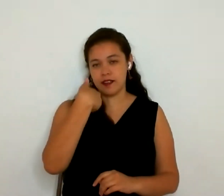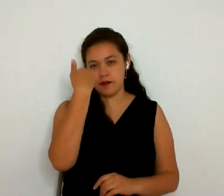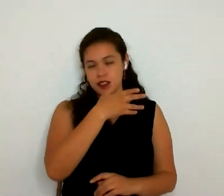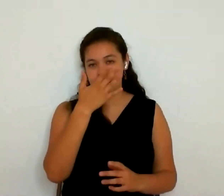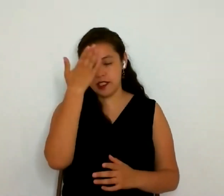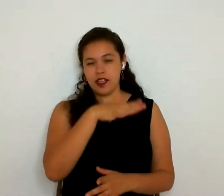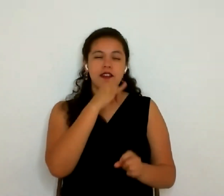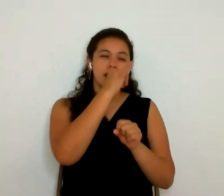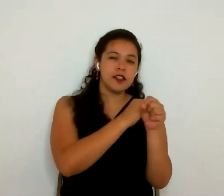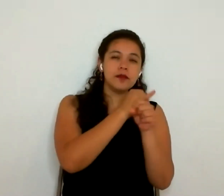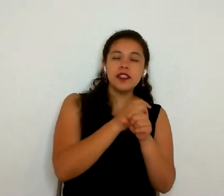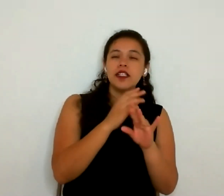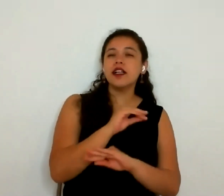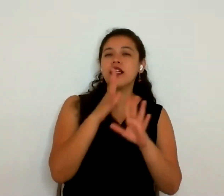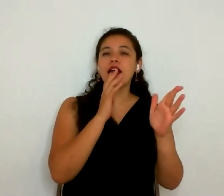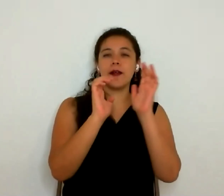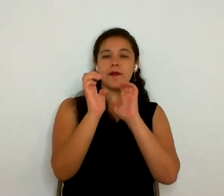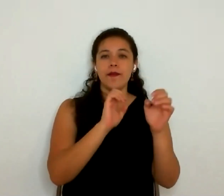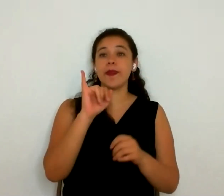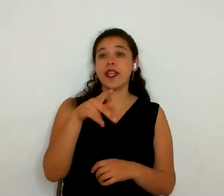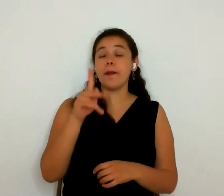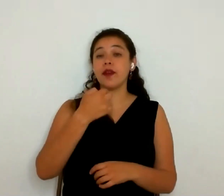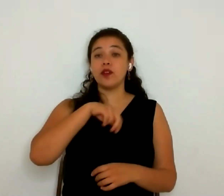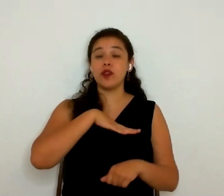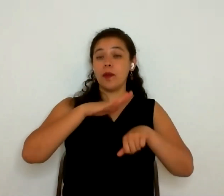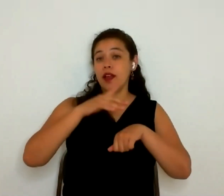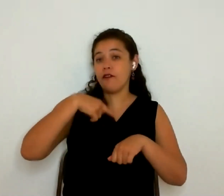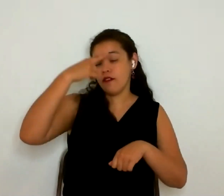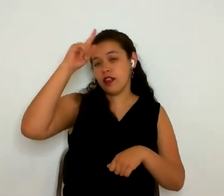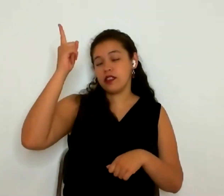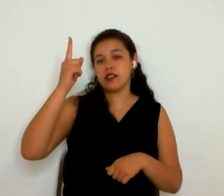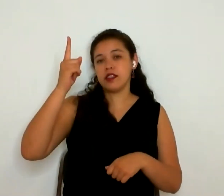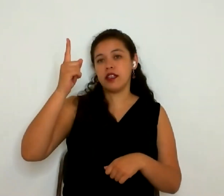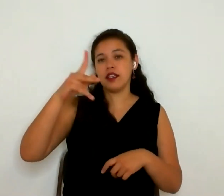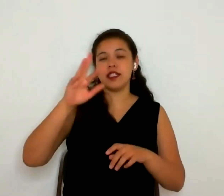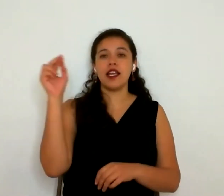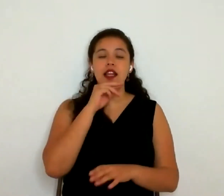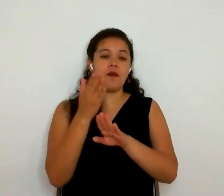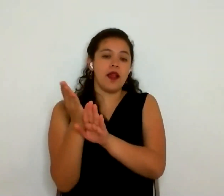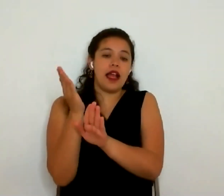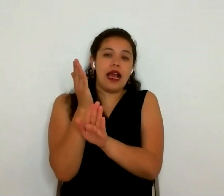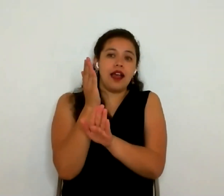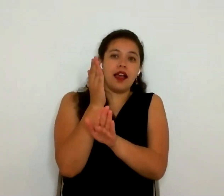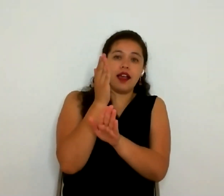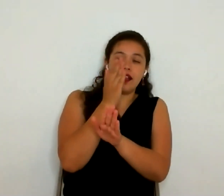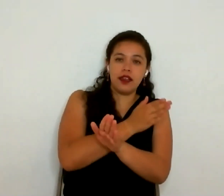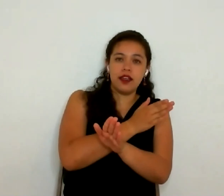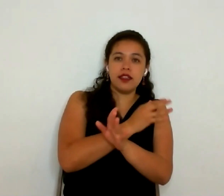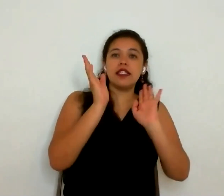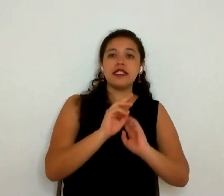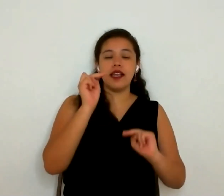indagatoria la entrevista pero si nos facilita mucho que ya vengan previamente con este por una